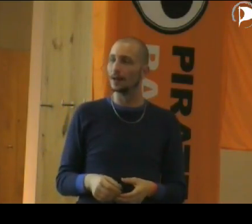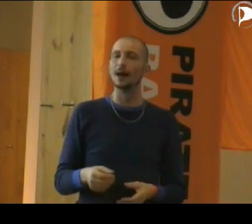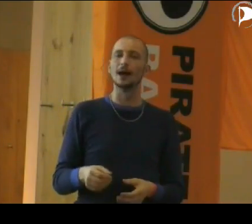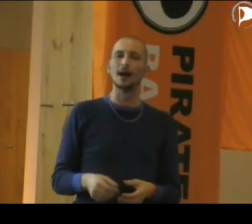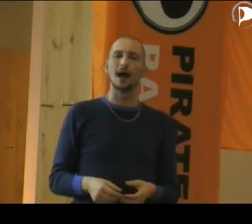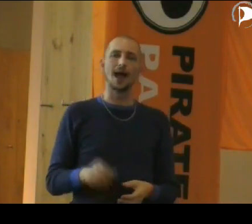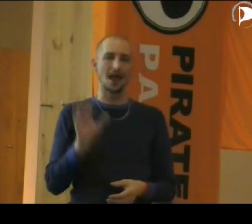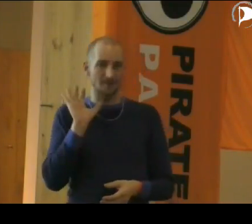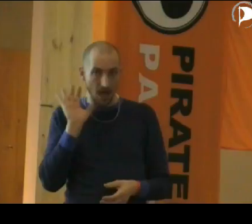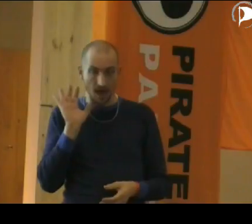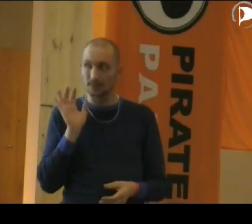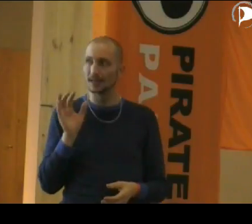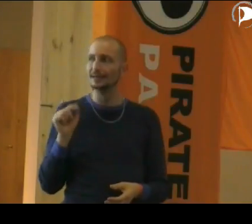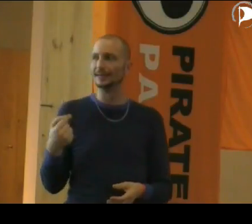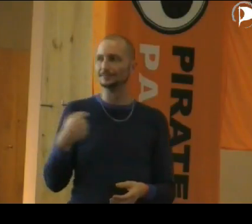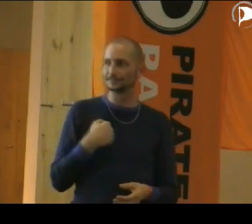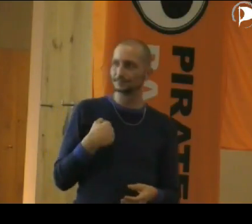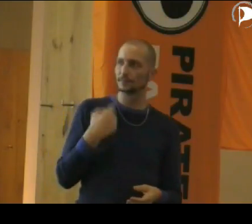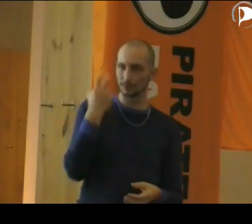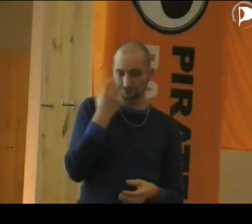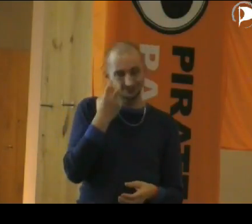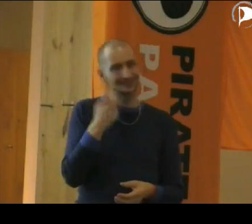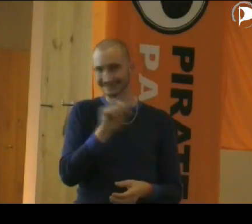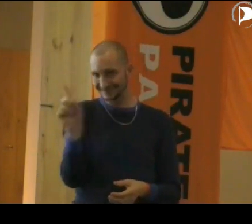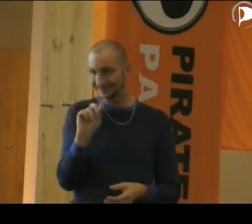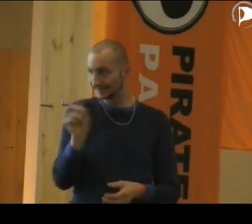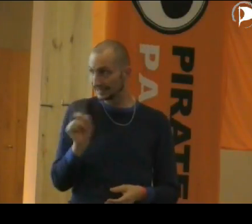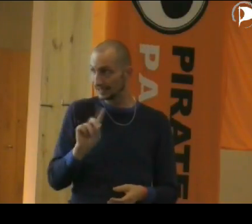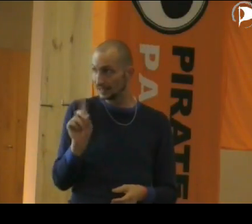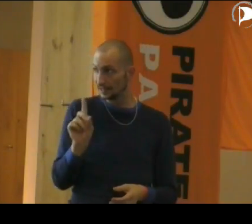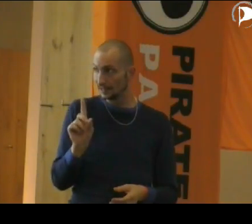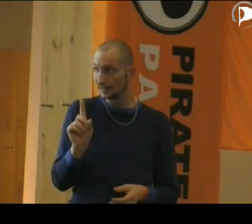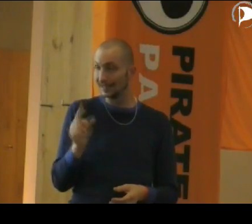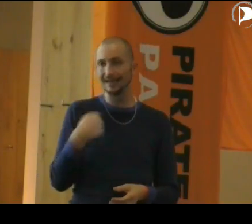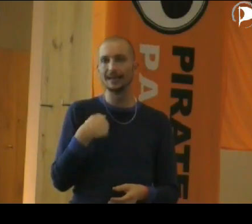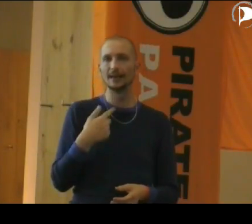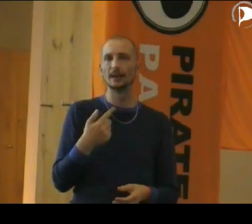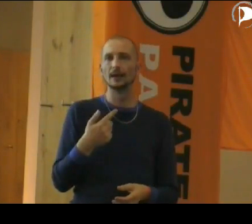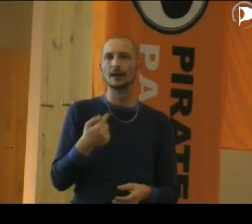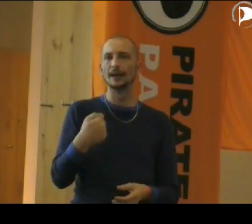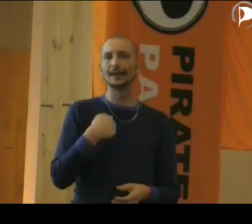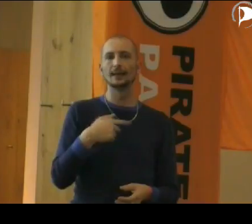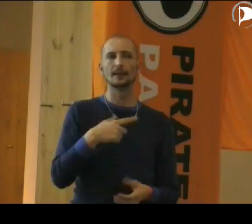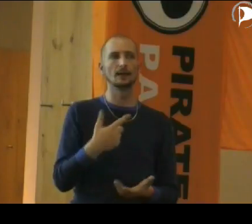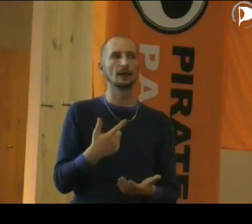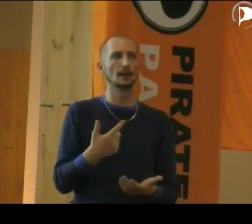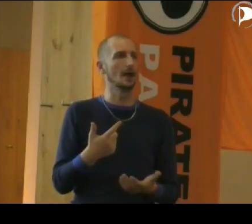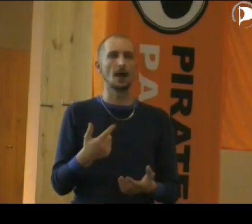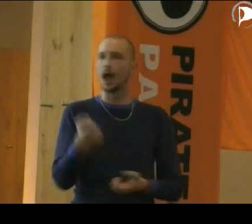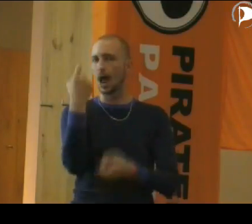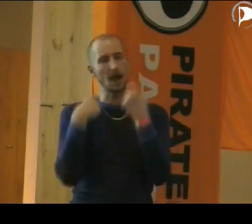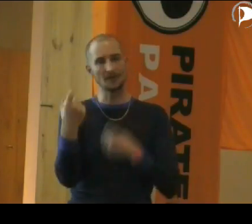das suchte ich eigentlich auch nicht auf ich bin ich wirklich schützt doch mal fahren weil ich